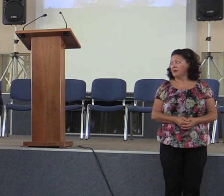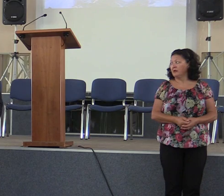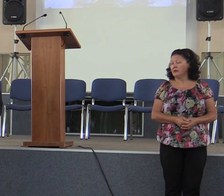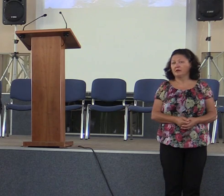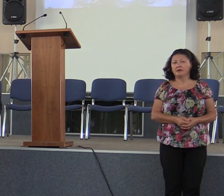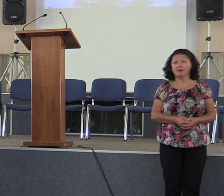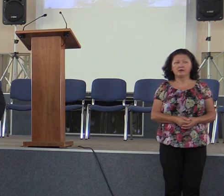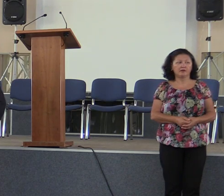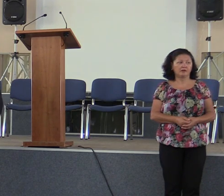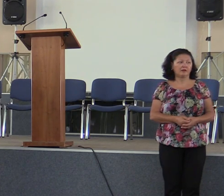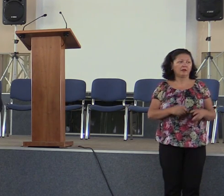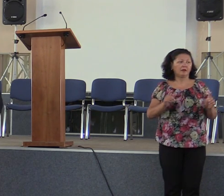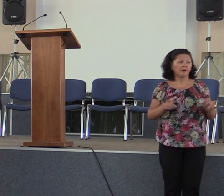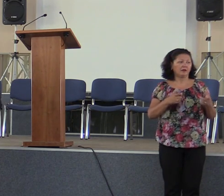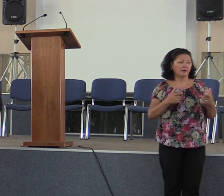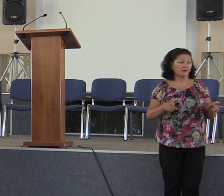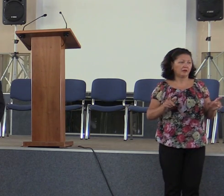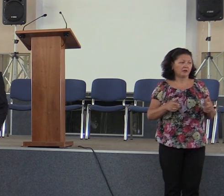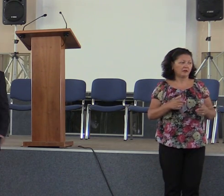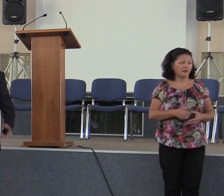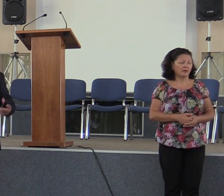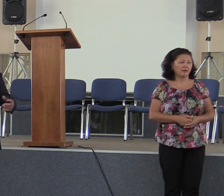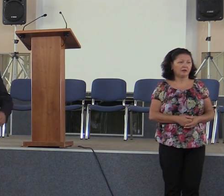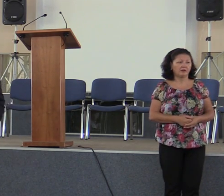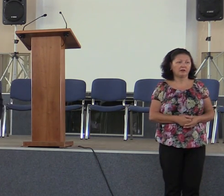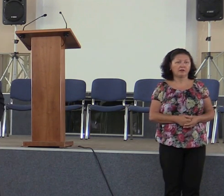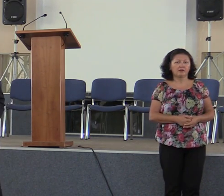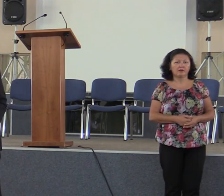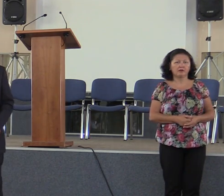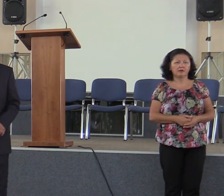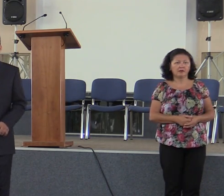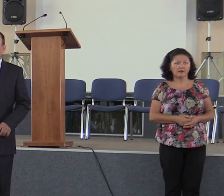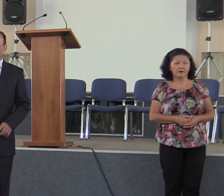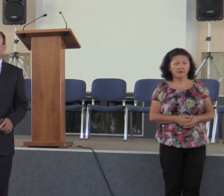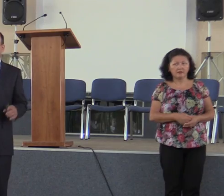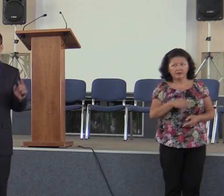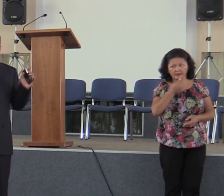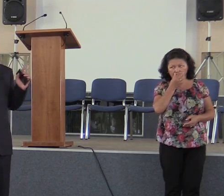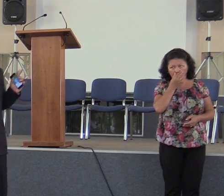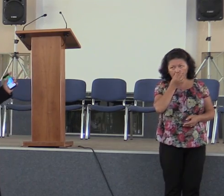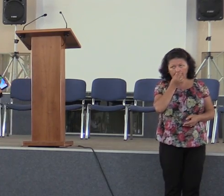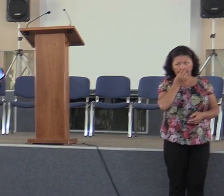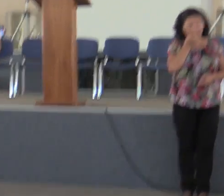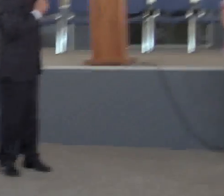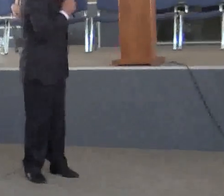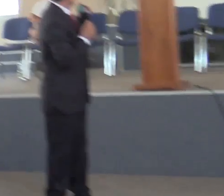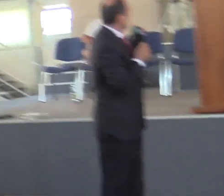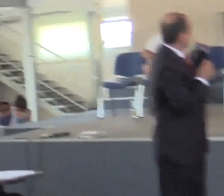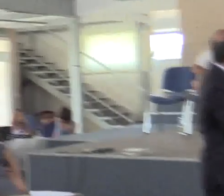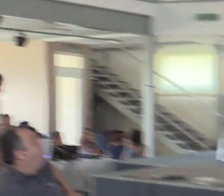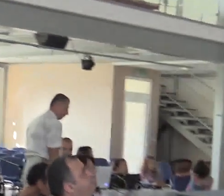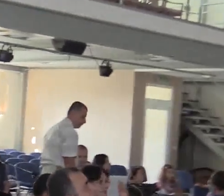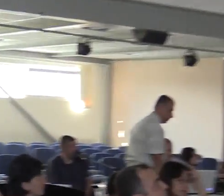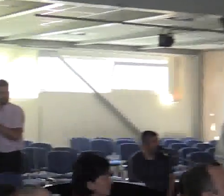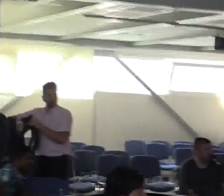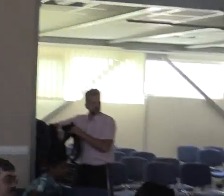Haideți să cântăm cu toți. În această dimineață vom cânta mai mult. Unul din imnurile care m-a fi afișat,